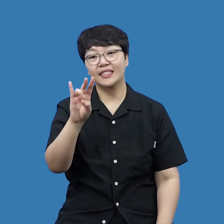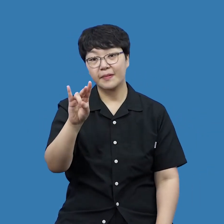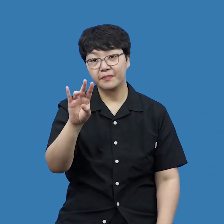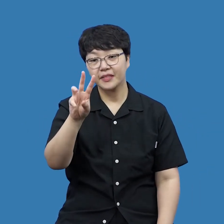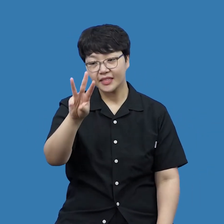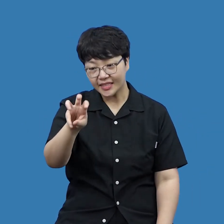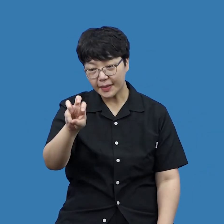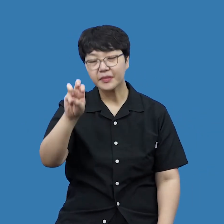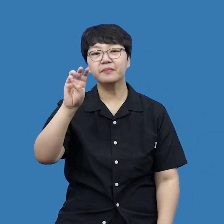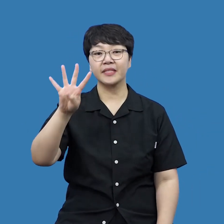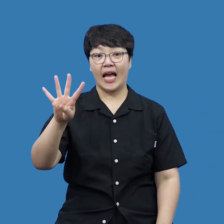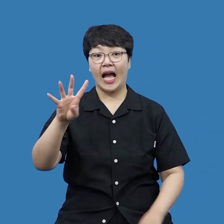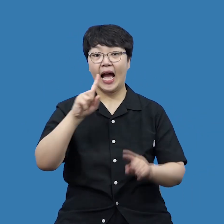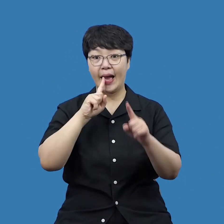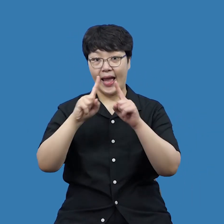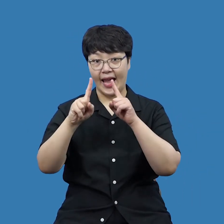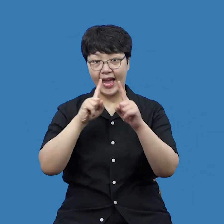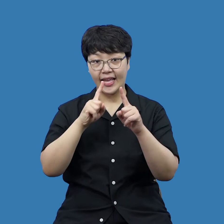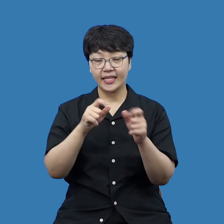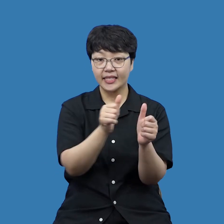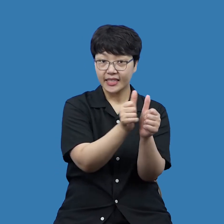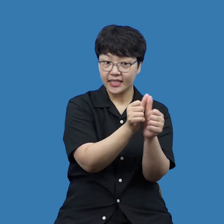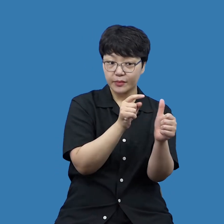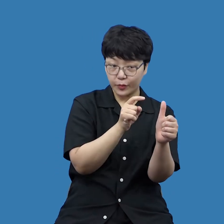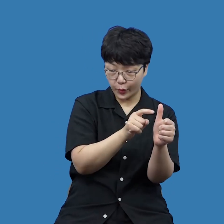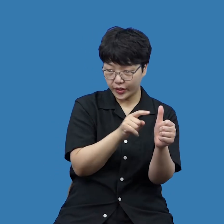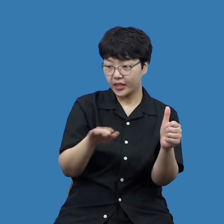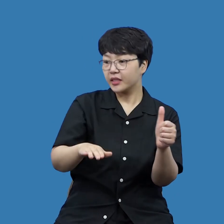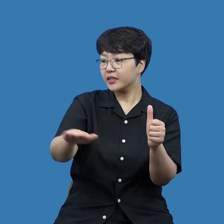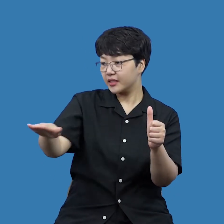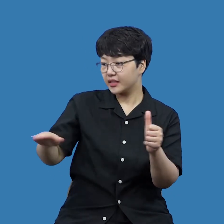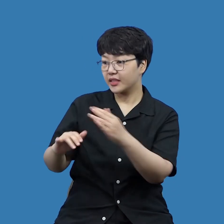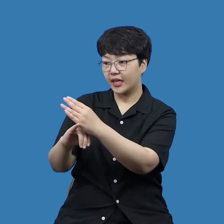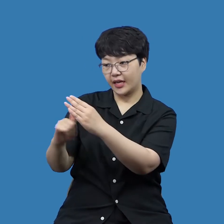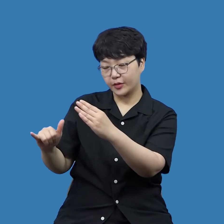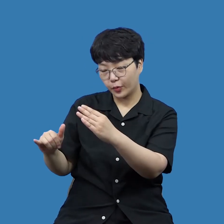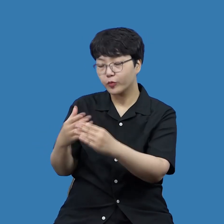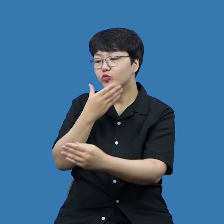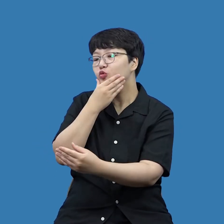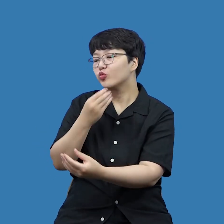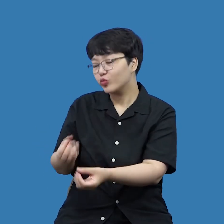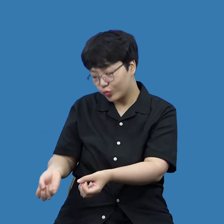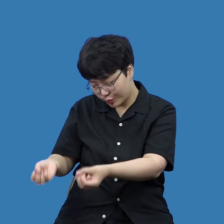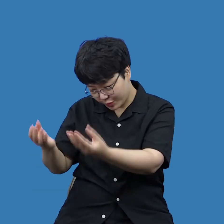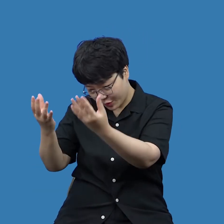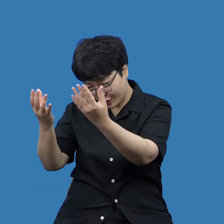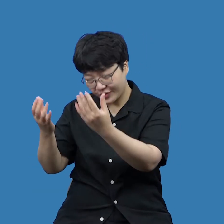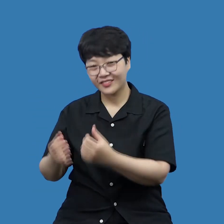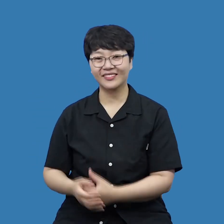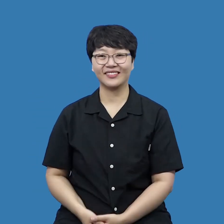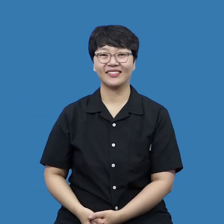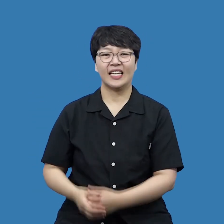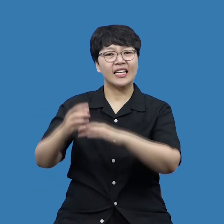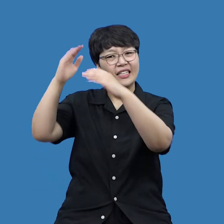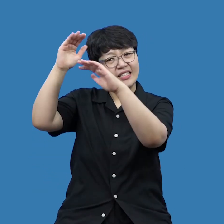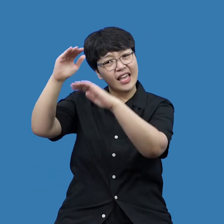그들에게, 아기 예수님의 가족 일행에게 축복하며 그랬어요. 물론